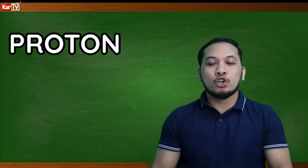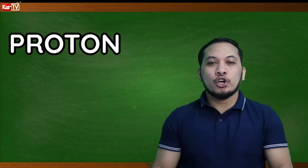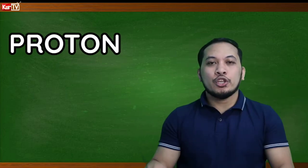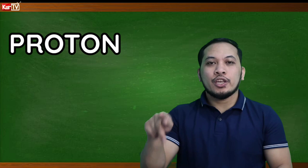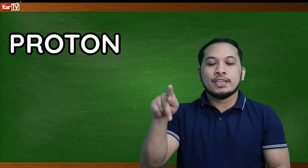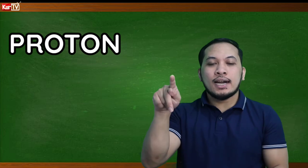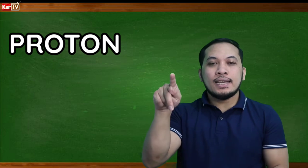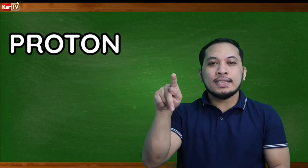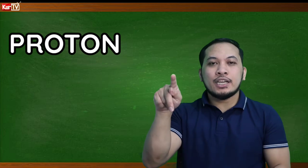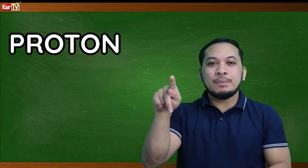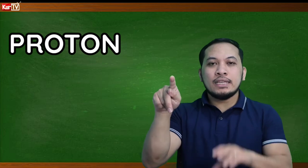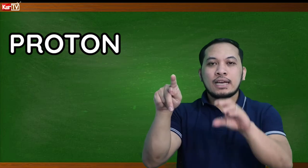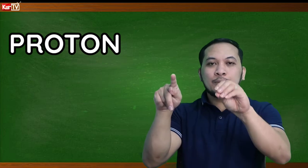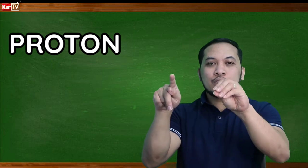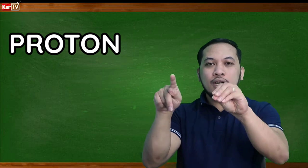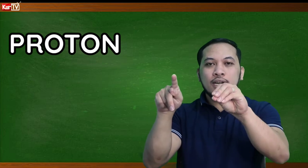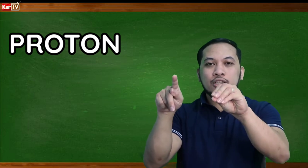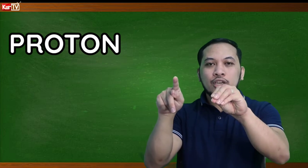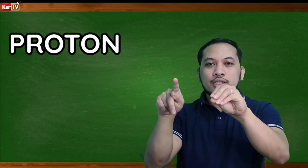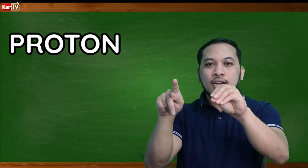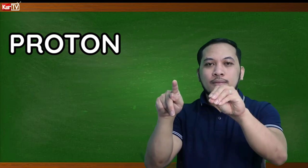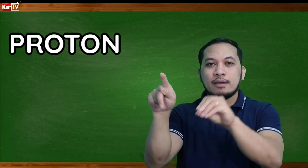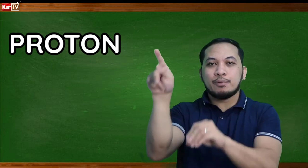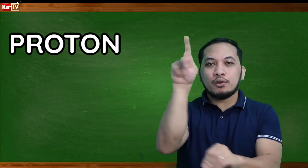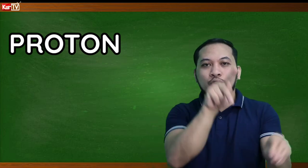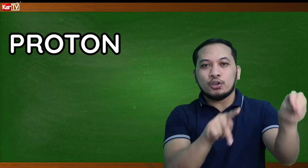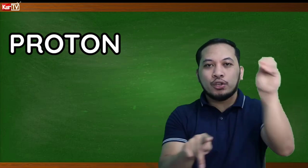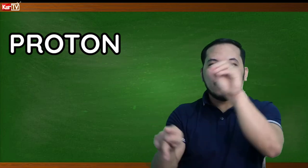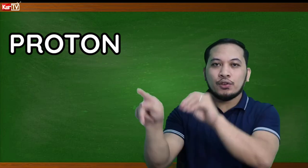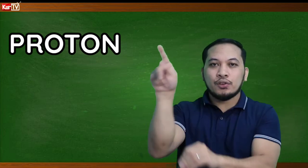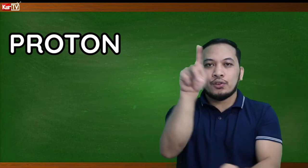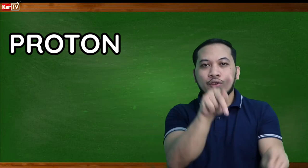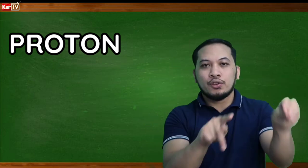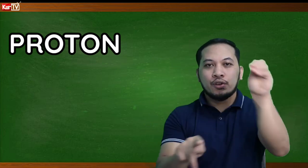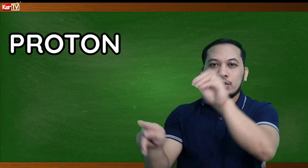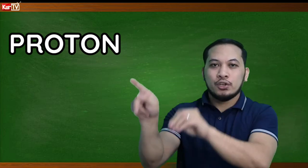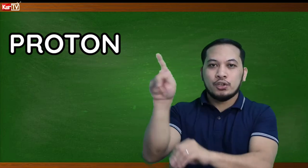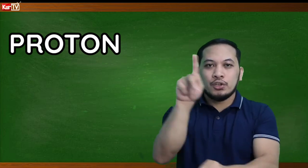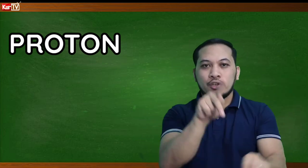Proton. Naka letter P tapos naka ganito yung isang kamay. Proton.